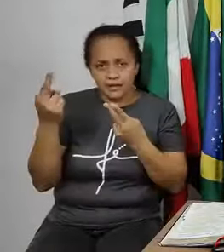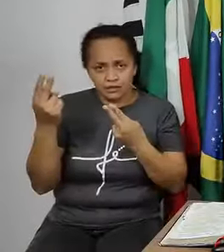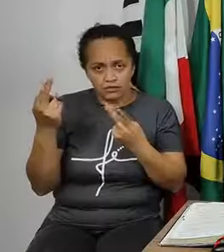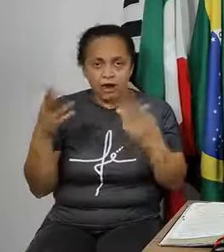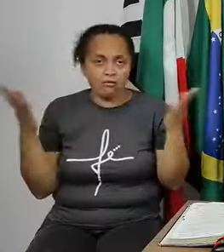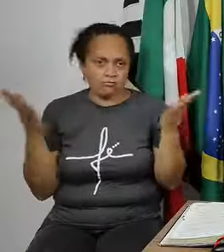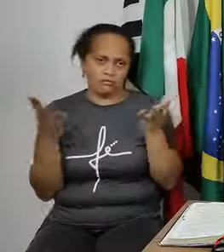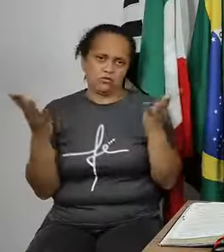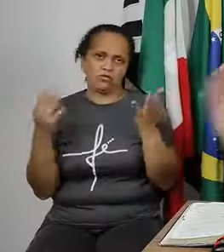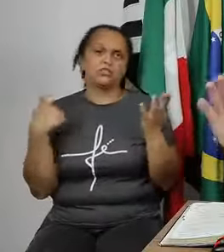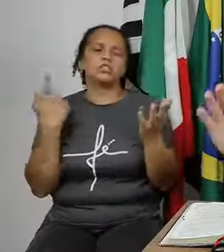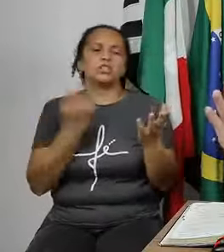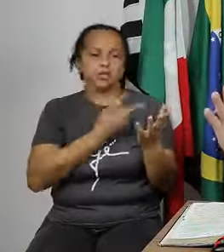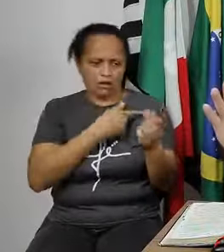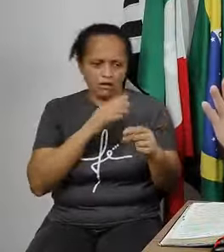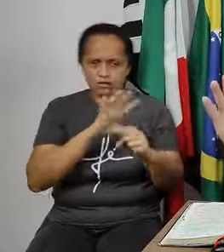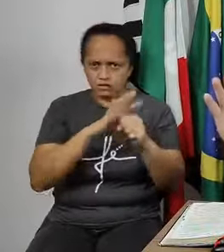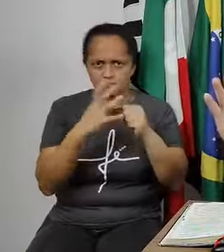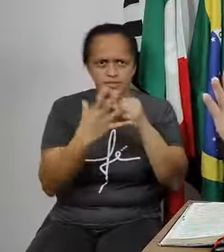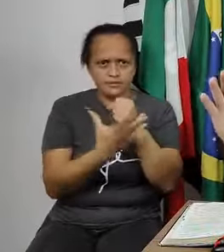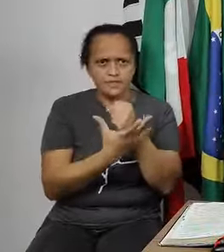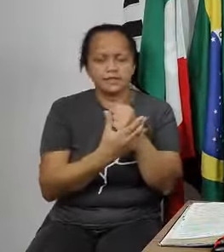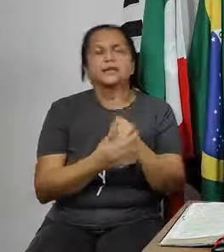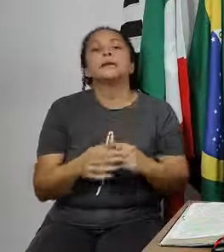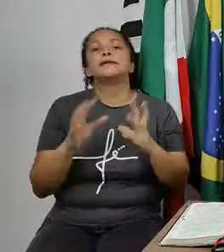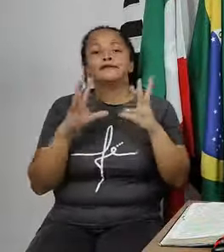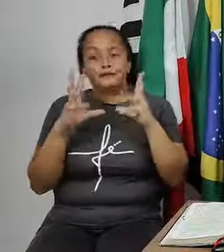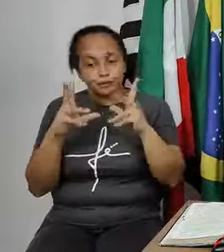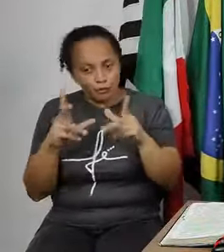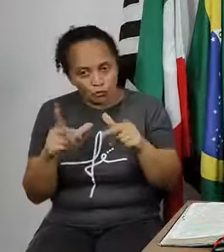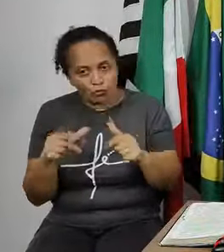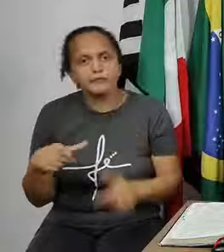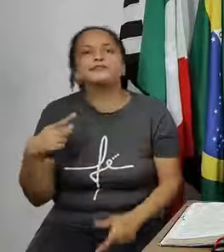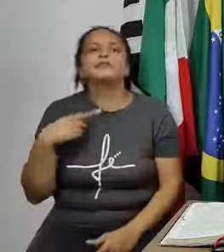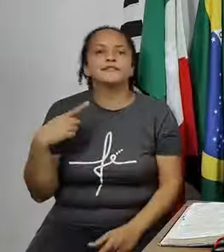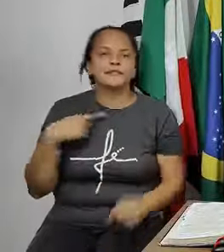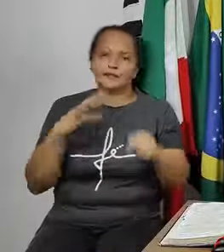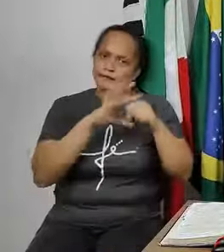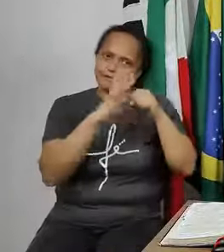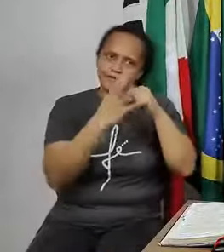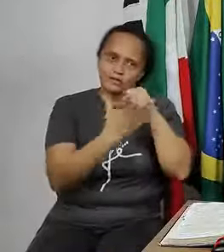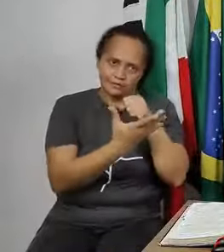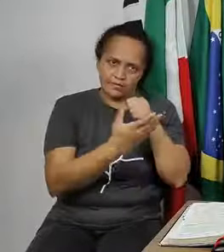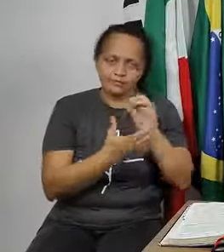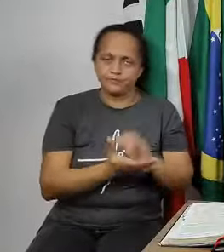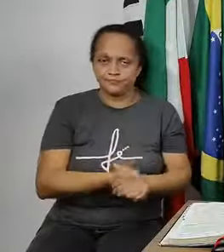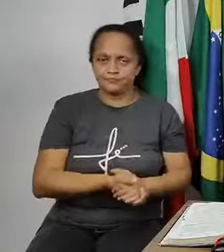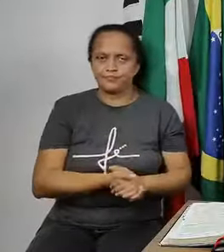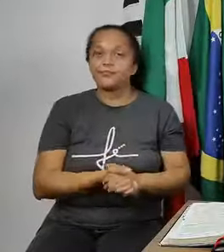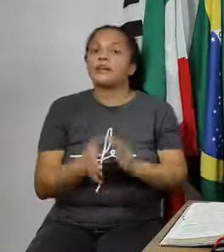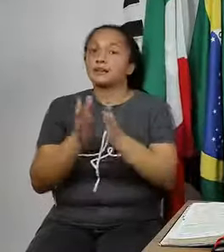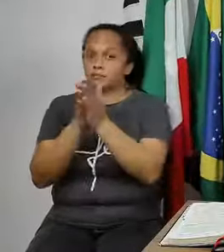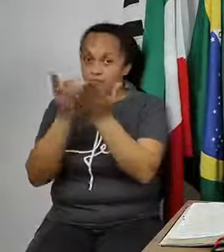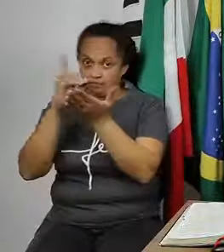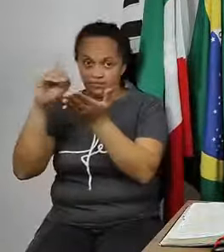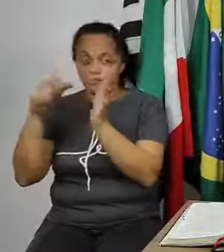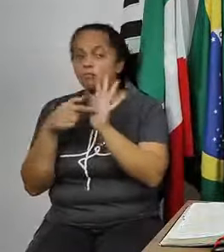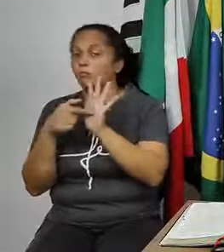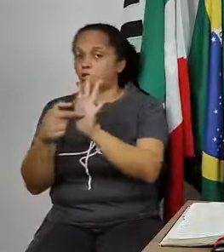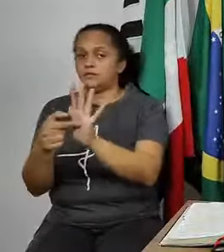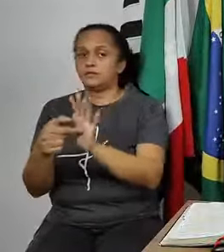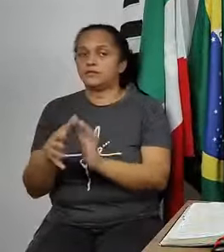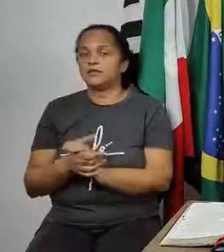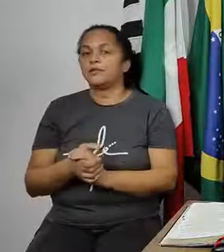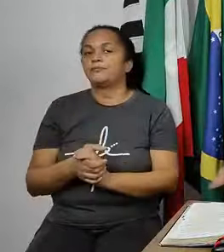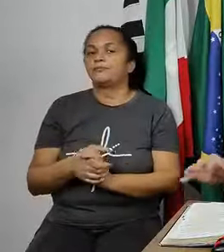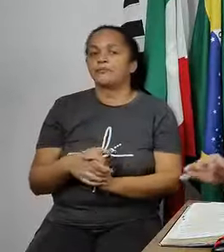Ela está afligindo a todos, né? Aí ele diz, a que estava construída na rocha,